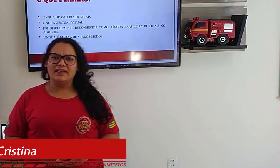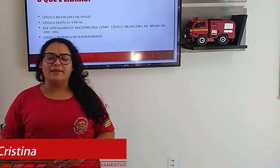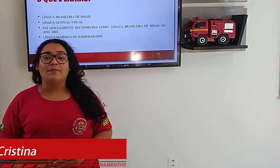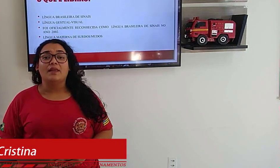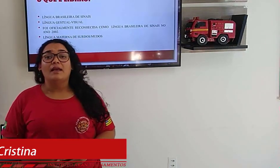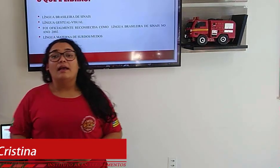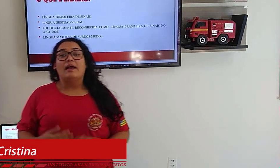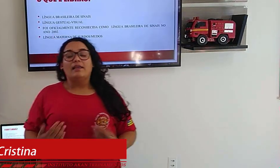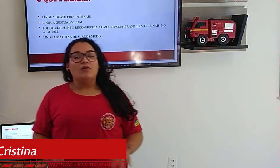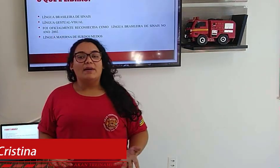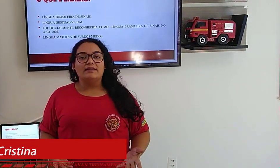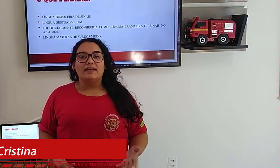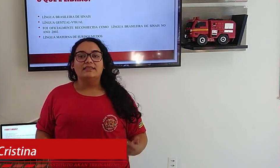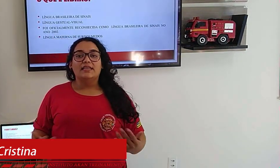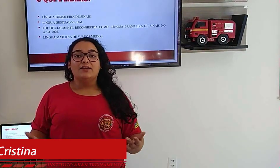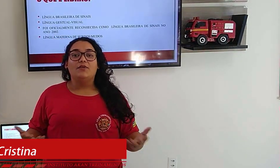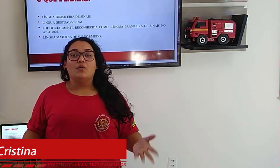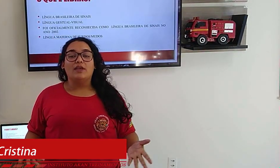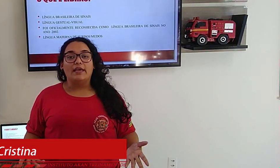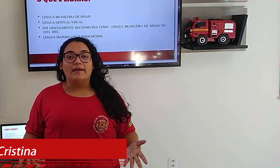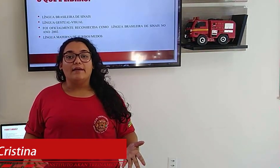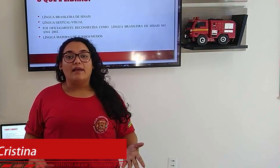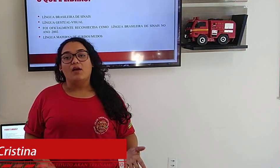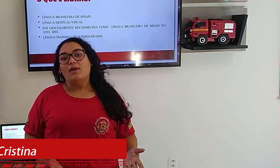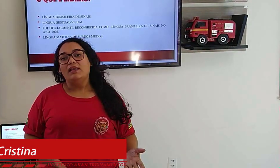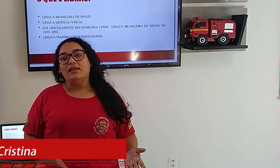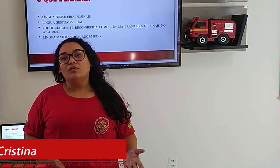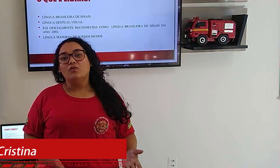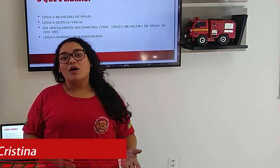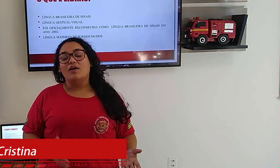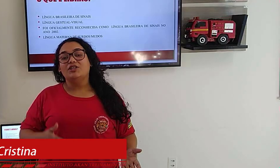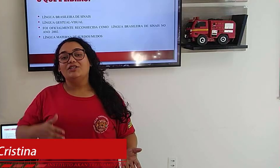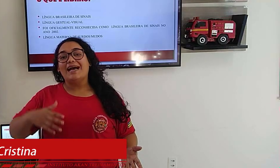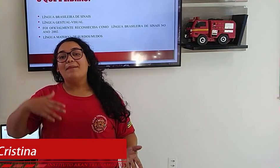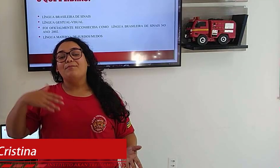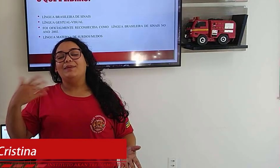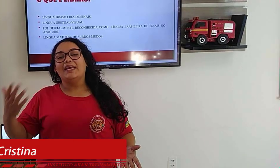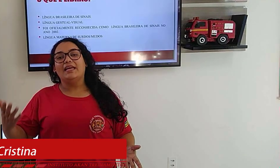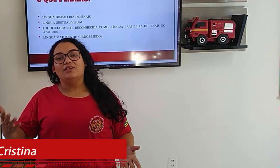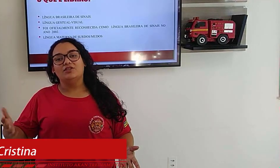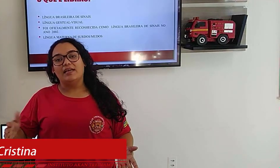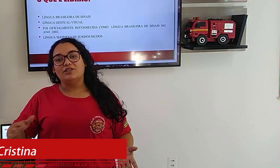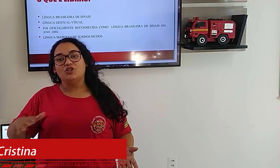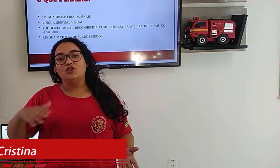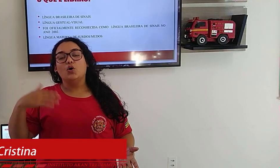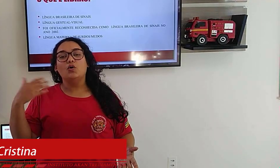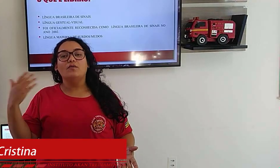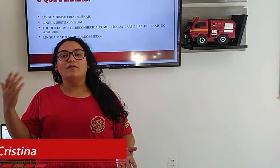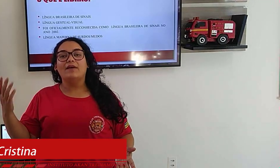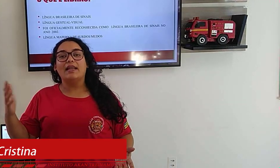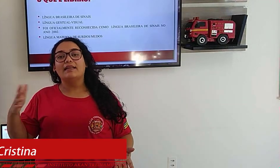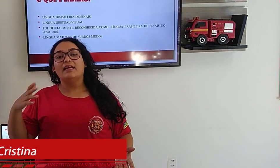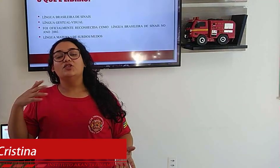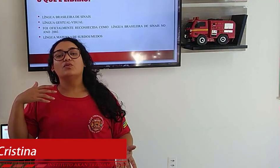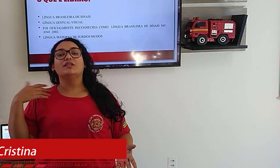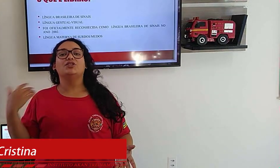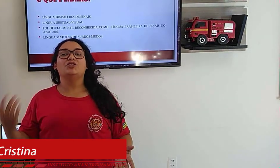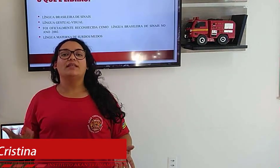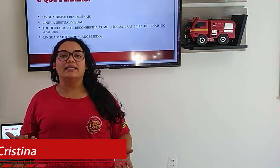assim? Língua materna significa o quê? É uma língua no qual a gente aprende, né? A gente ouve falar desde quando a gente